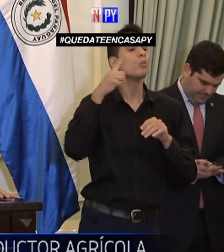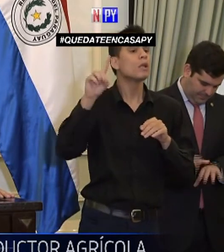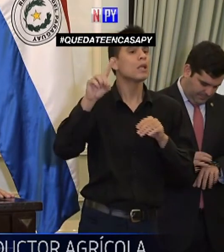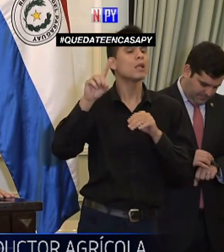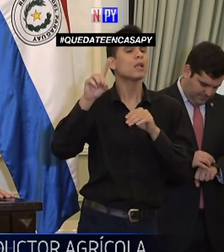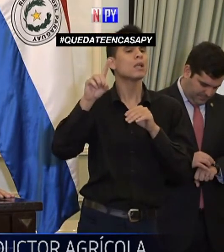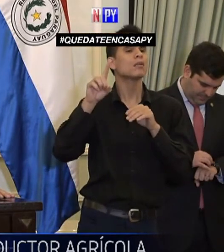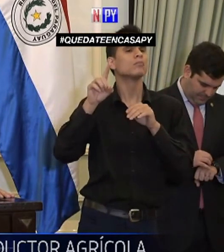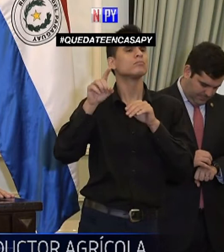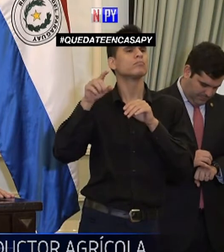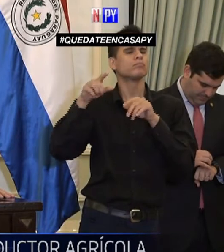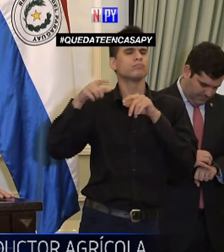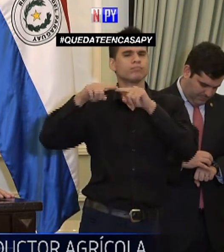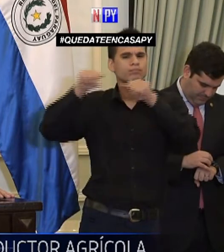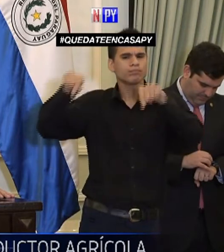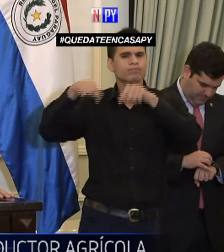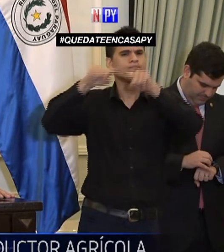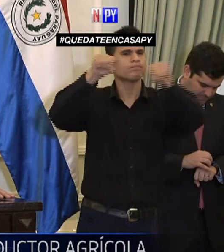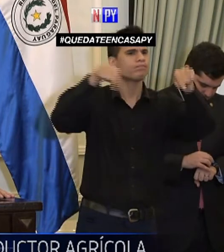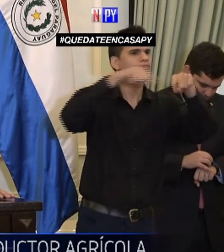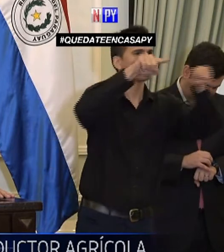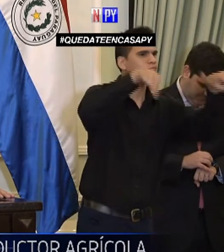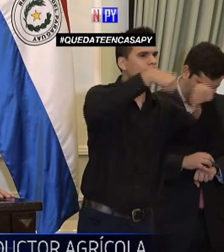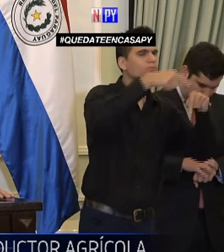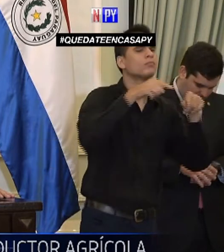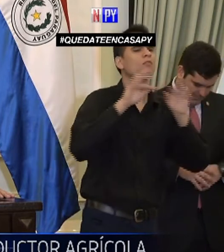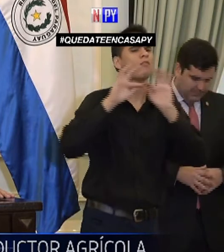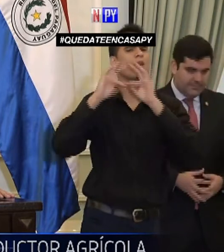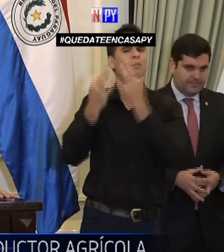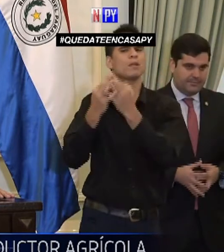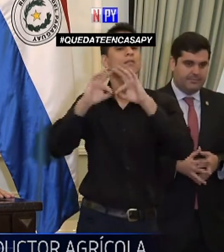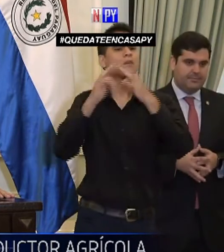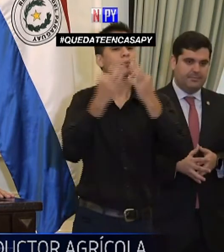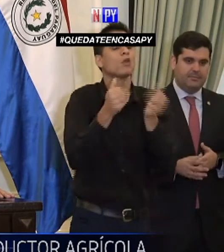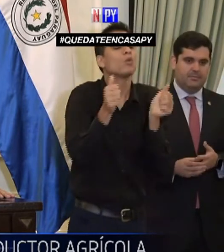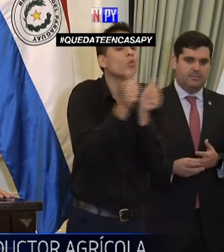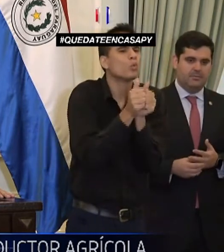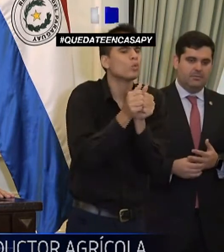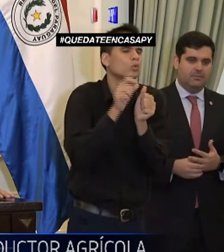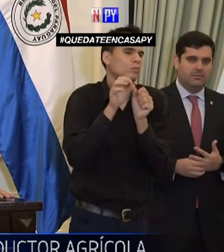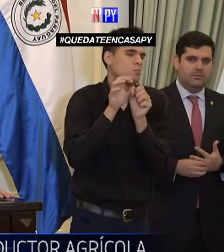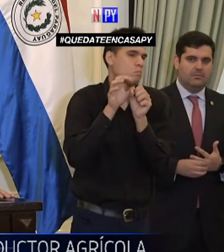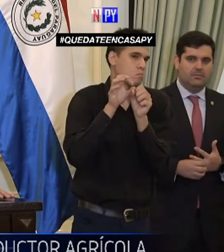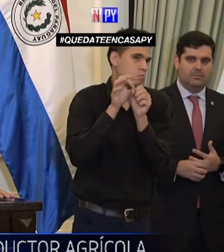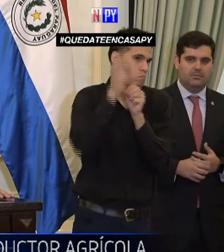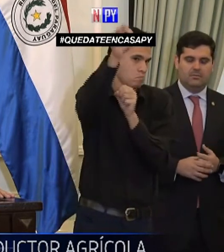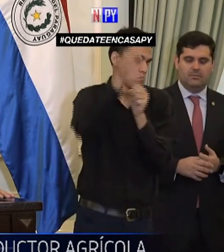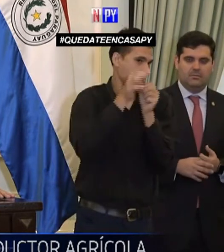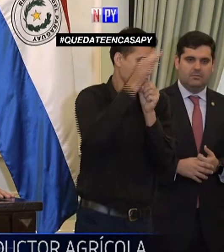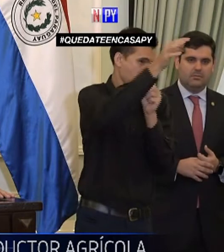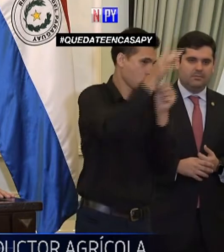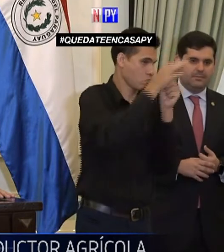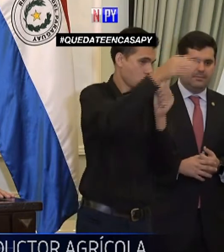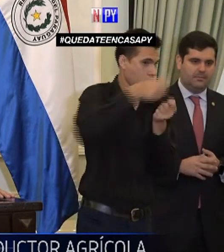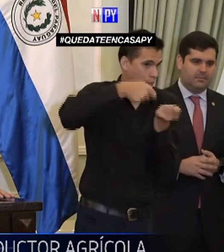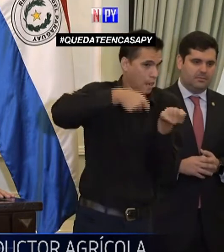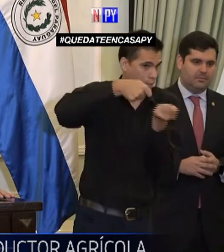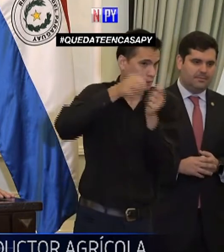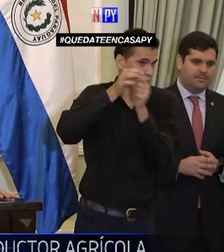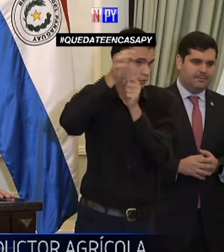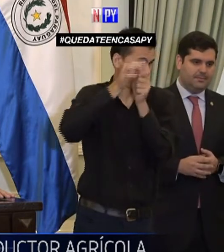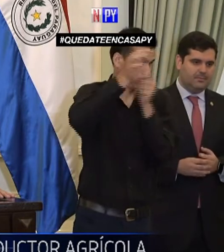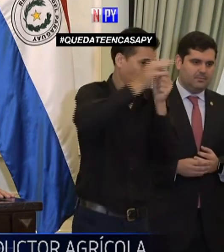partidas en dos formas. Uno, trabajando con las organizaciones campesinas de la agricultura familiar, que son varias